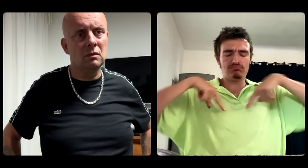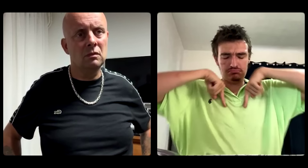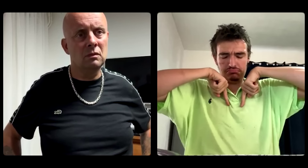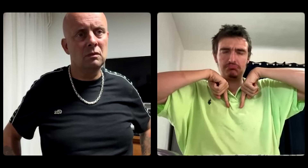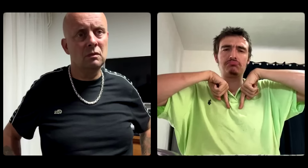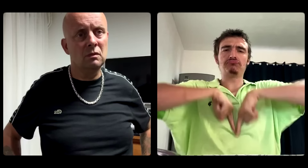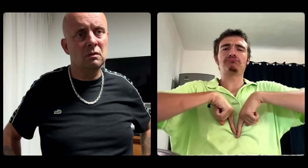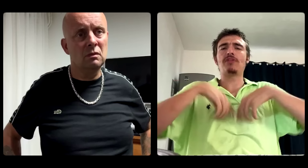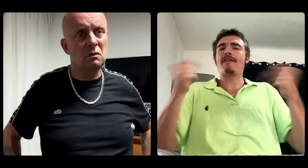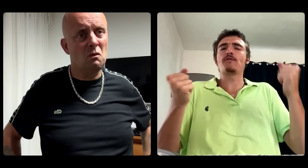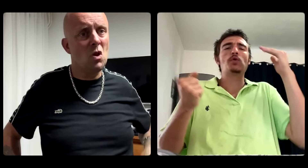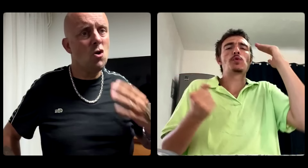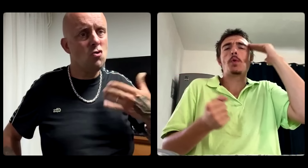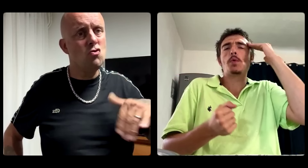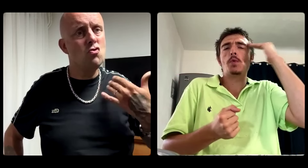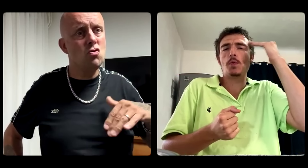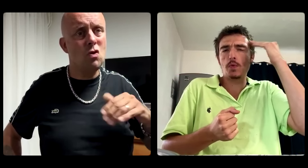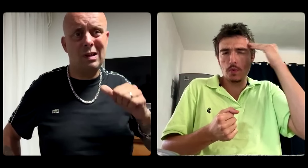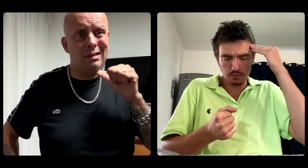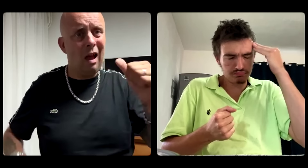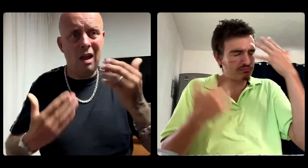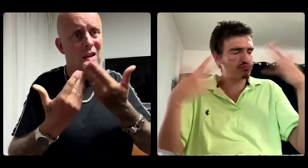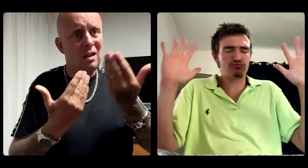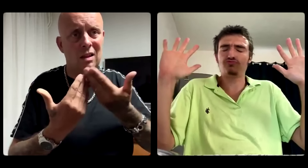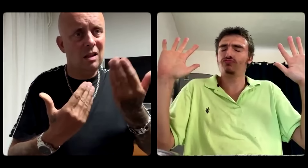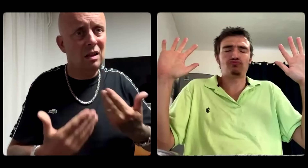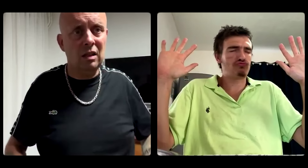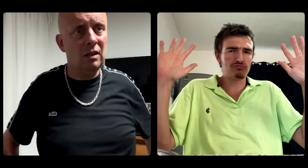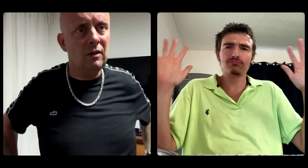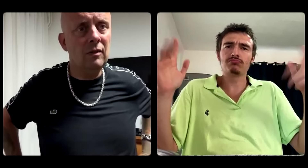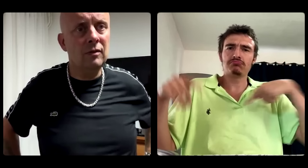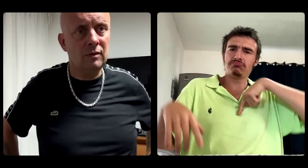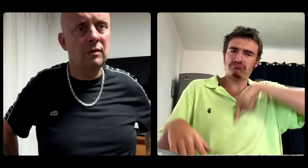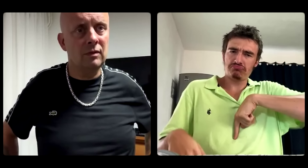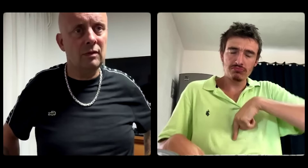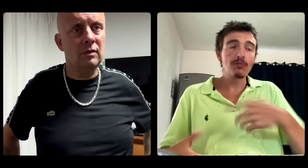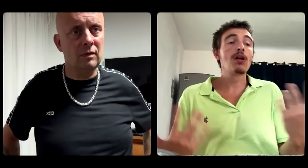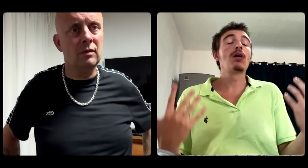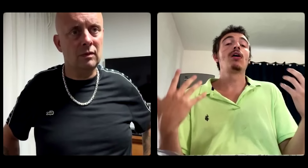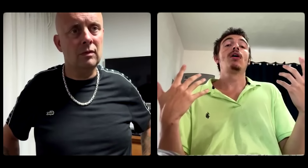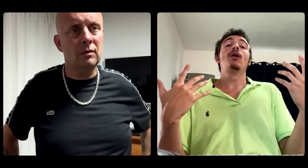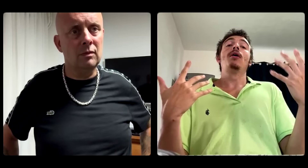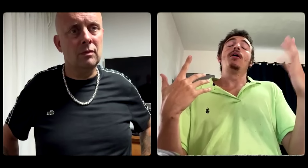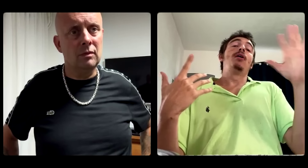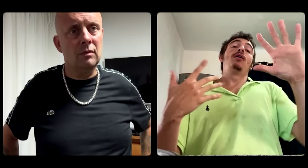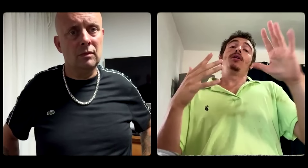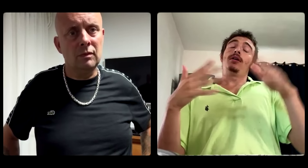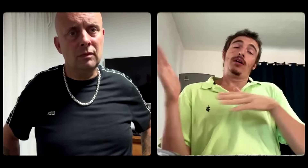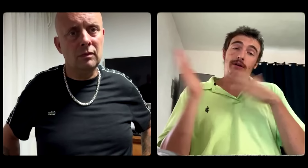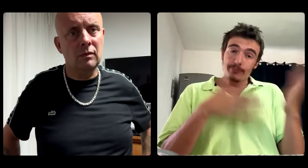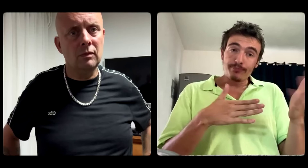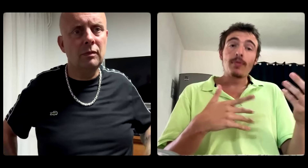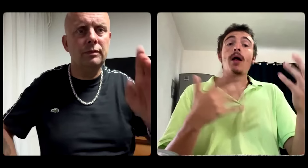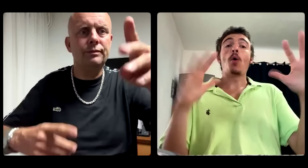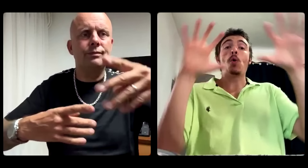Maar weet je wel hoe dun ze zijn als ik ze nog niet heb gedaan? Dat zijn ze echt.